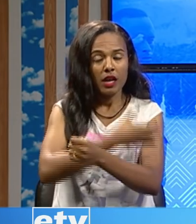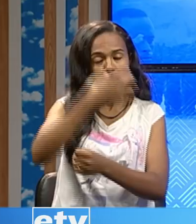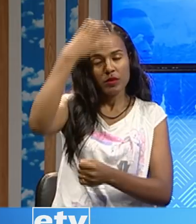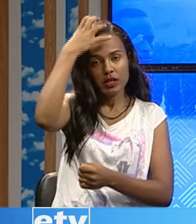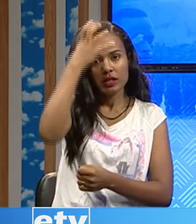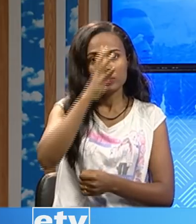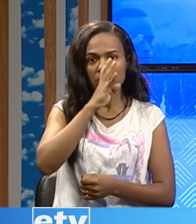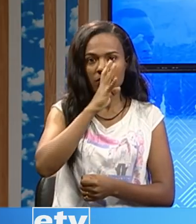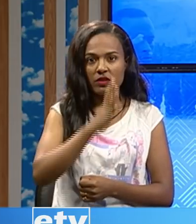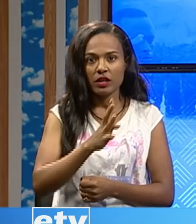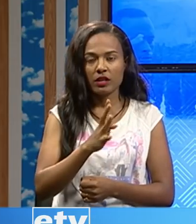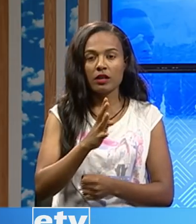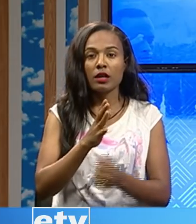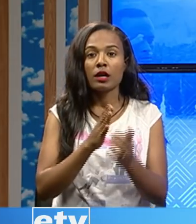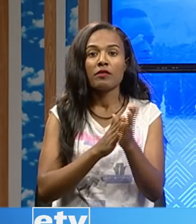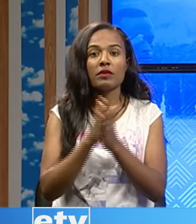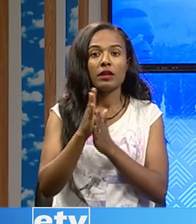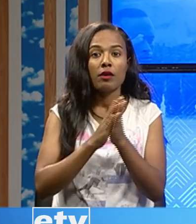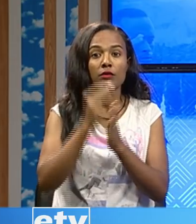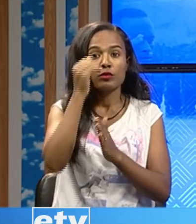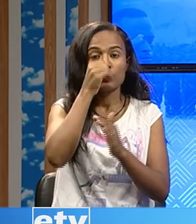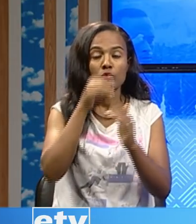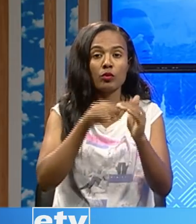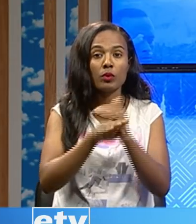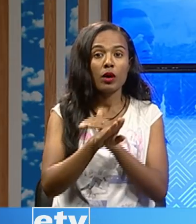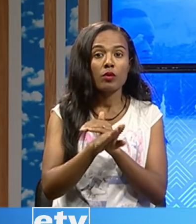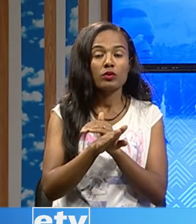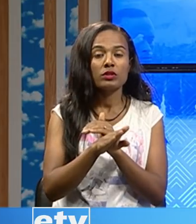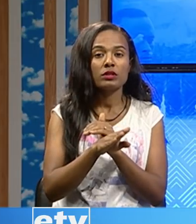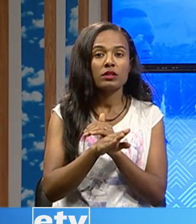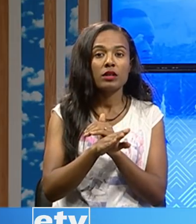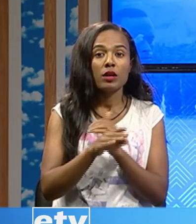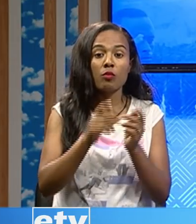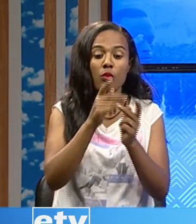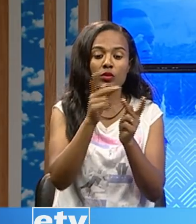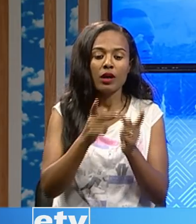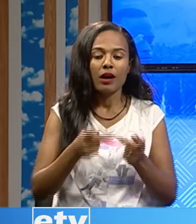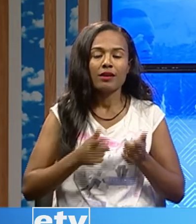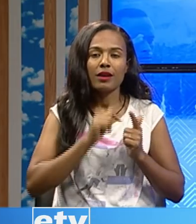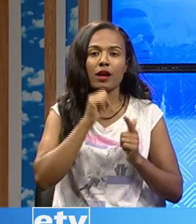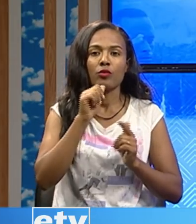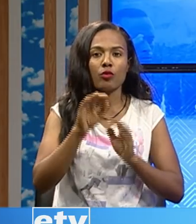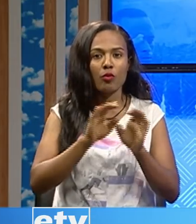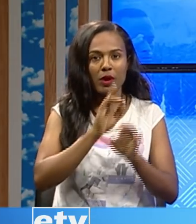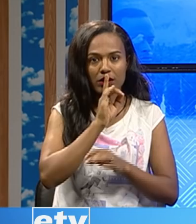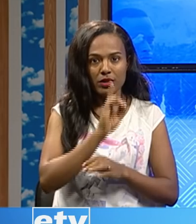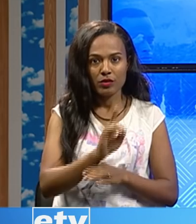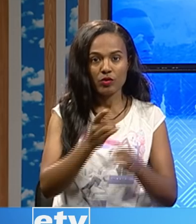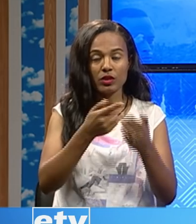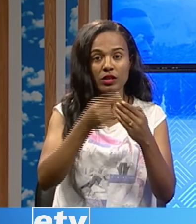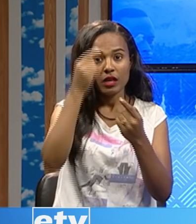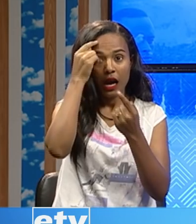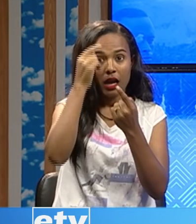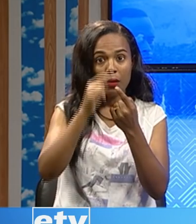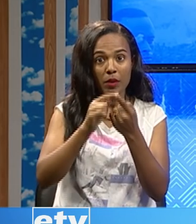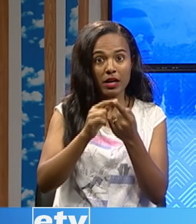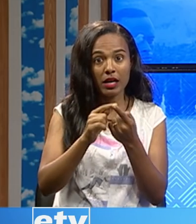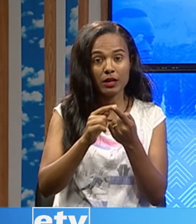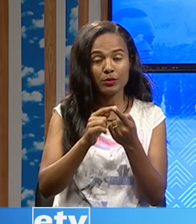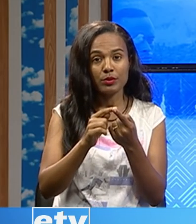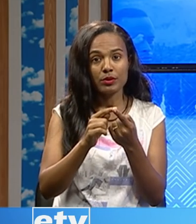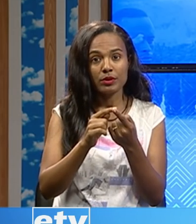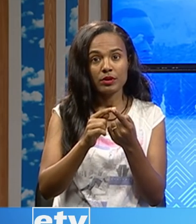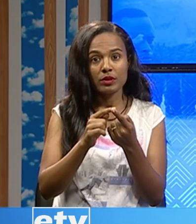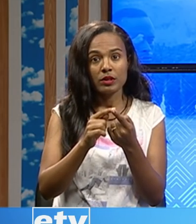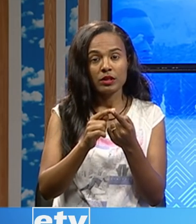የመፍጠር ፍላጎት ኢትዮጵያ ውስጥ ከእንግዲህ በኋላ ቦታ እንዳይኖረው ማድረግ ነው። ይህ ዓላማና ግብ እንዲሁ በከንቱ ግን የሚሆን